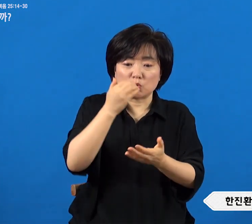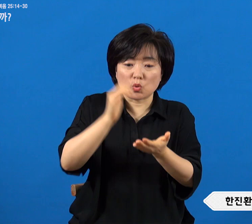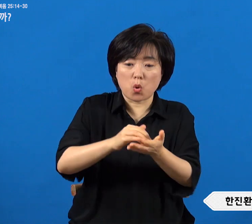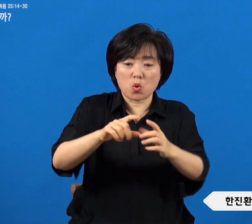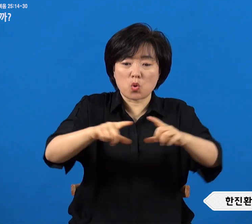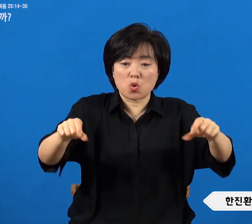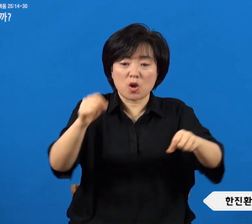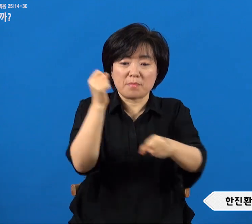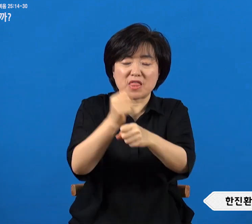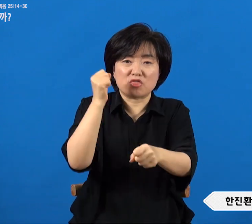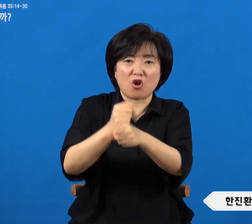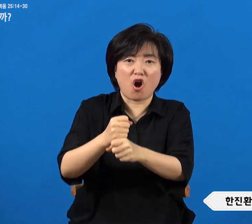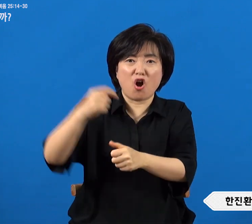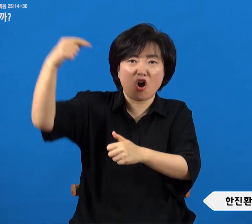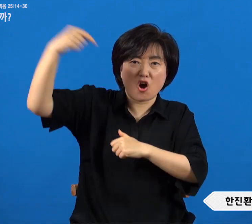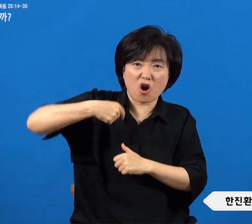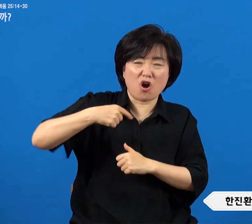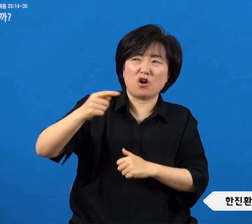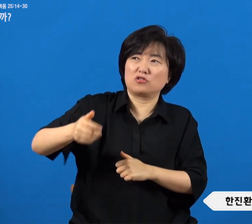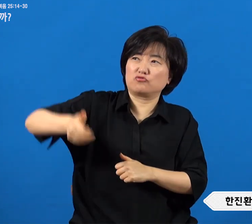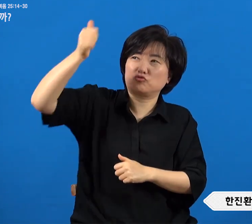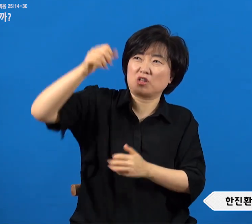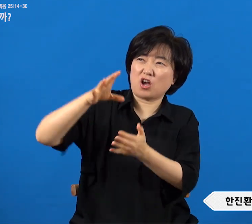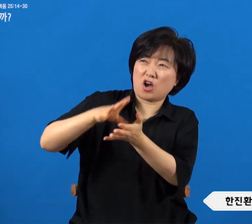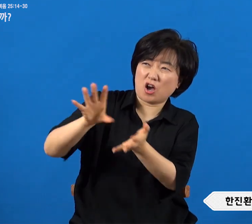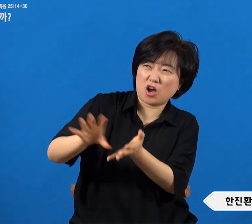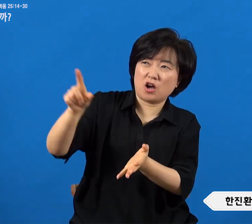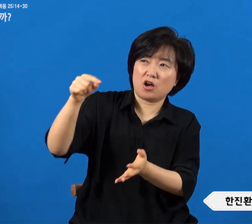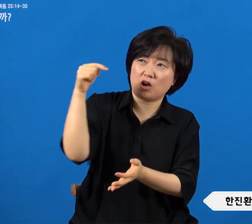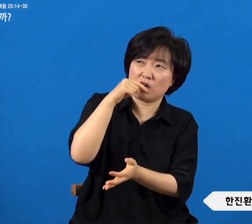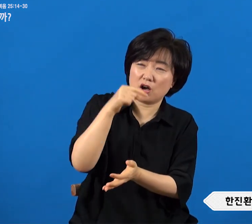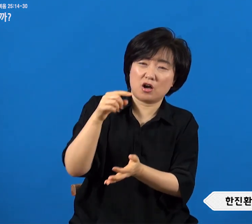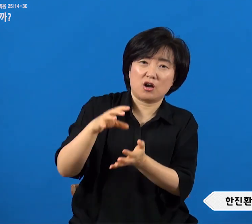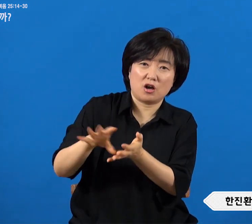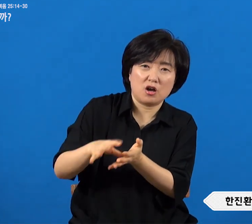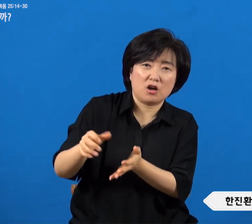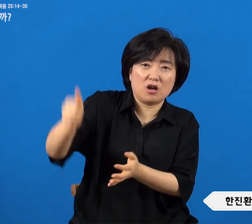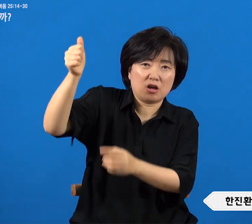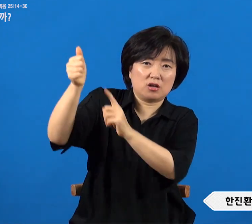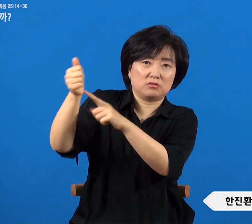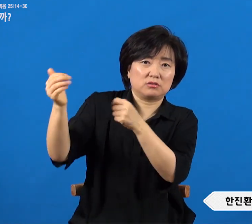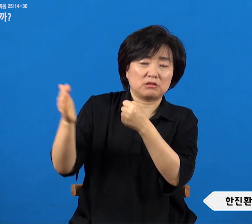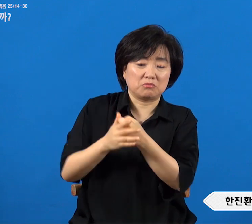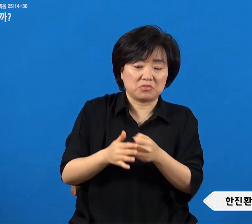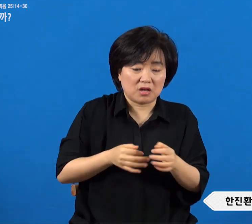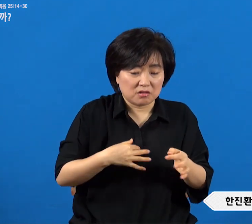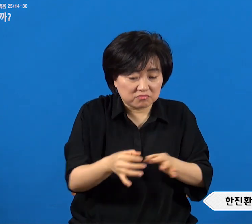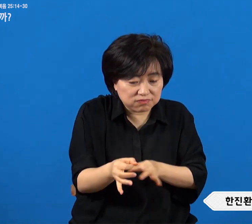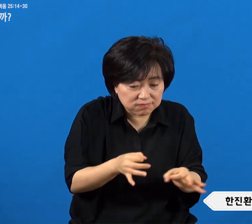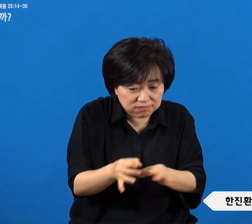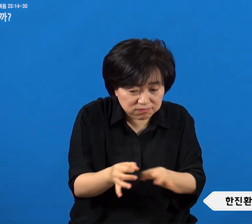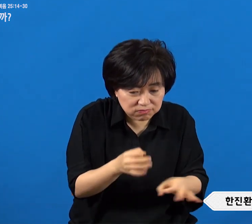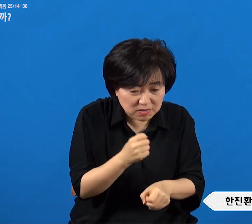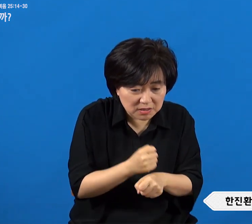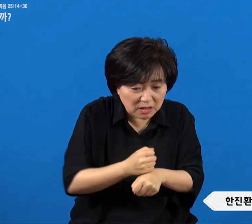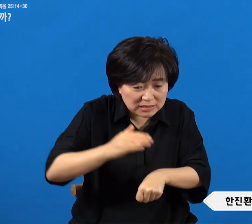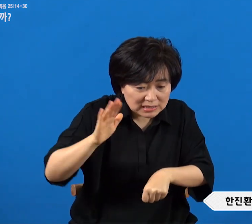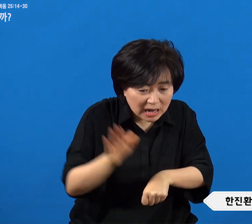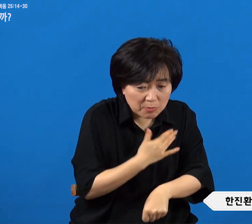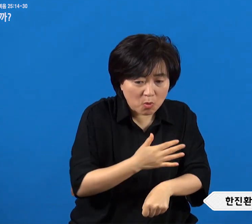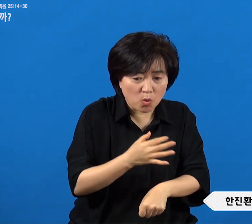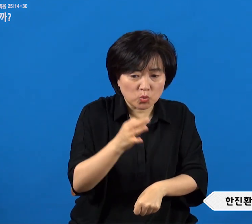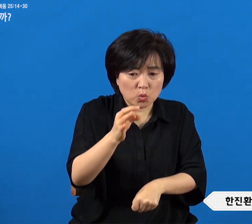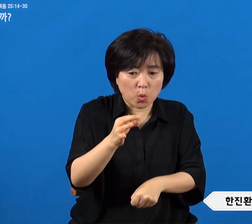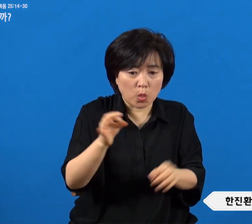분 아니냐. 주인이 그렇게 엄한 분이니까 괜히 장사한다고 껍죽대다가 잘못해서